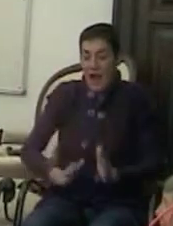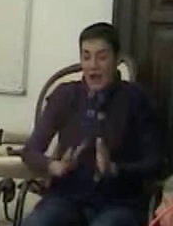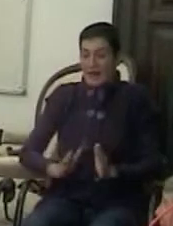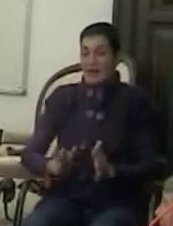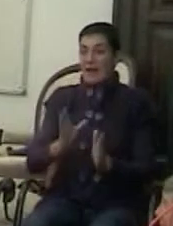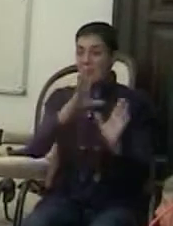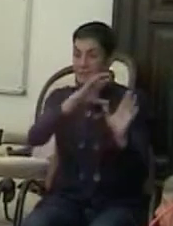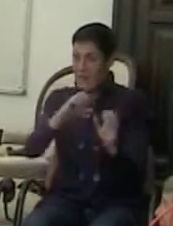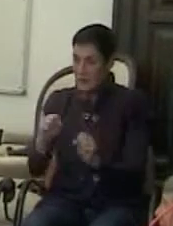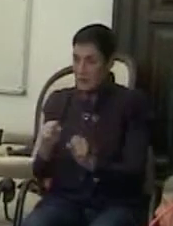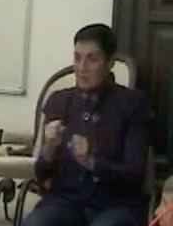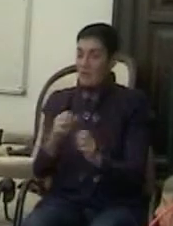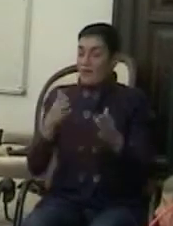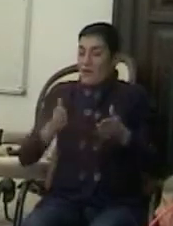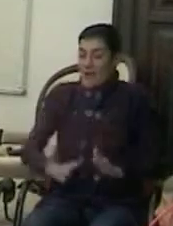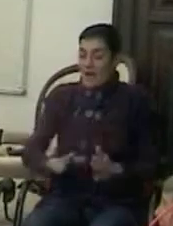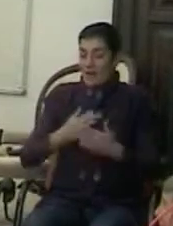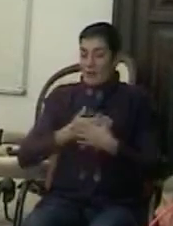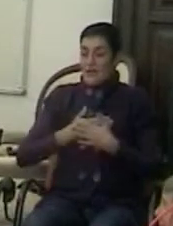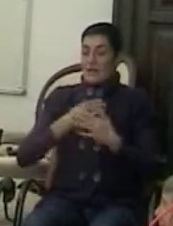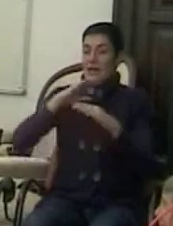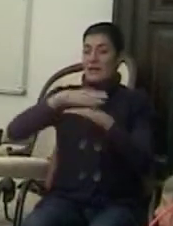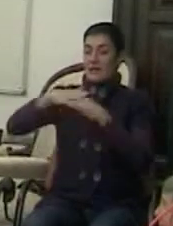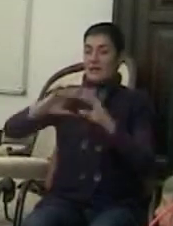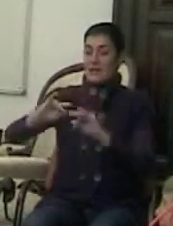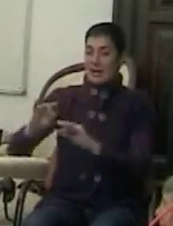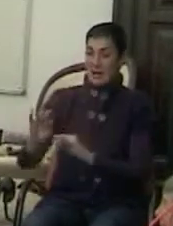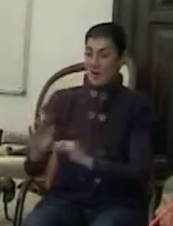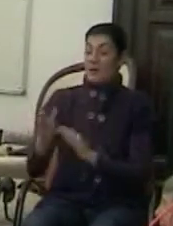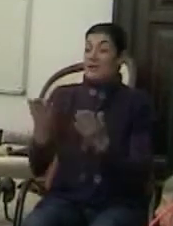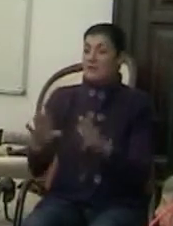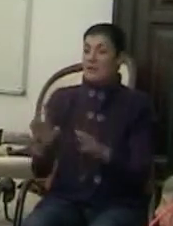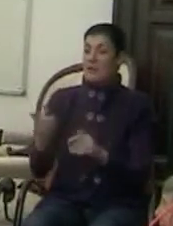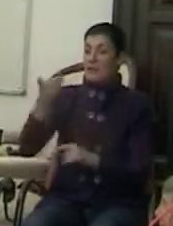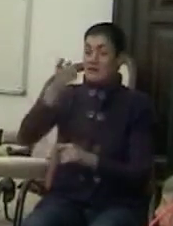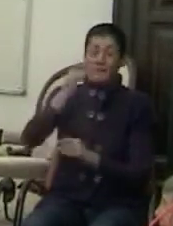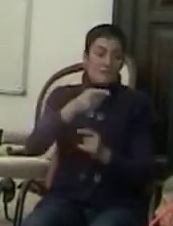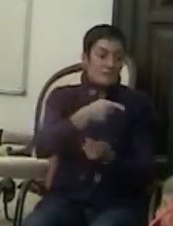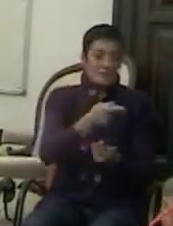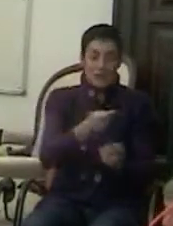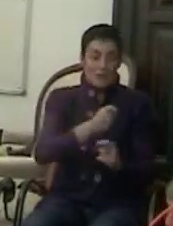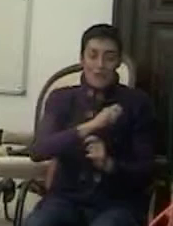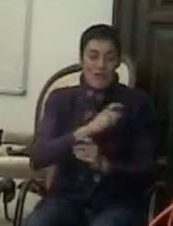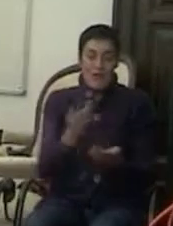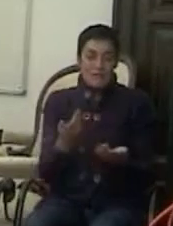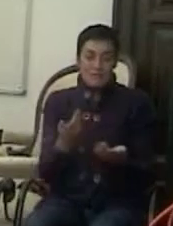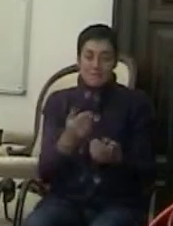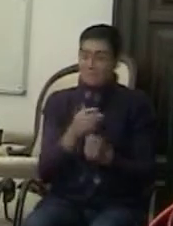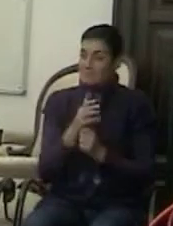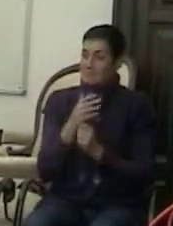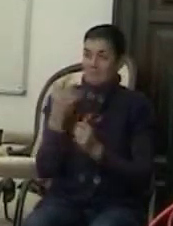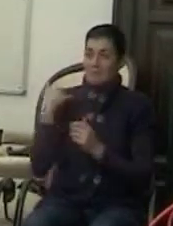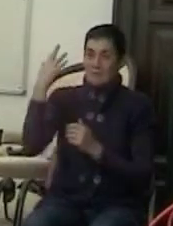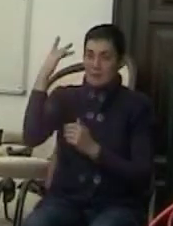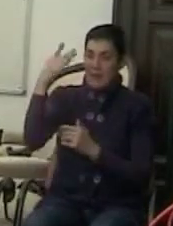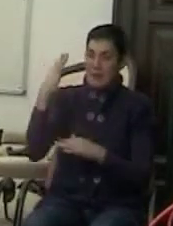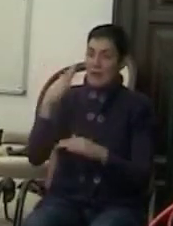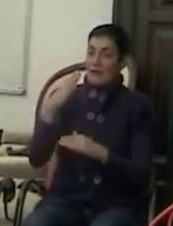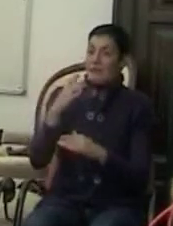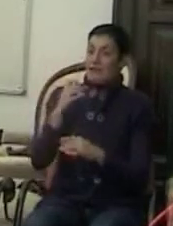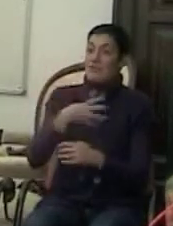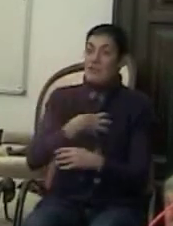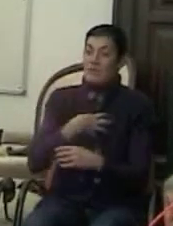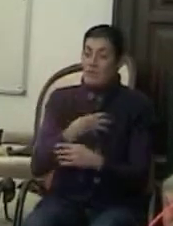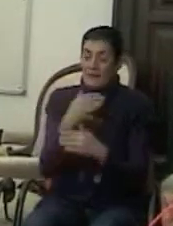Ali. No ha cambiado la vida. Ellos nos dicen que nosotros les damos, pero no os podéis imaginar, no os podéis imaginar